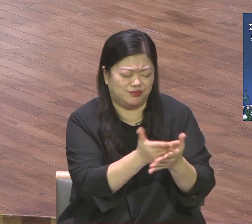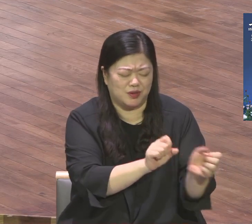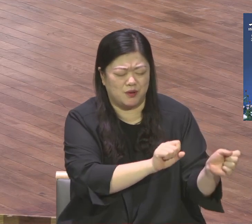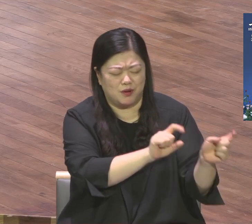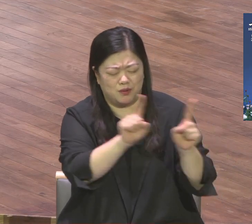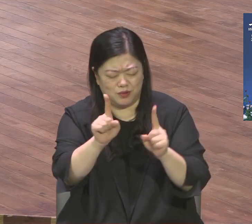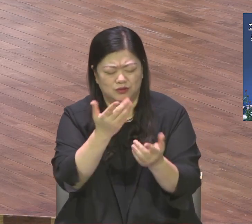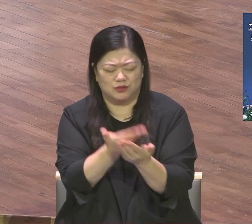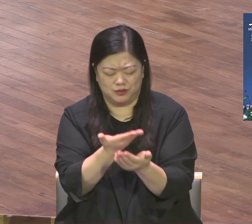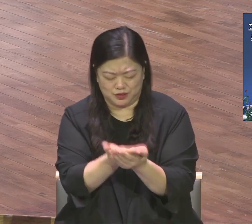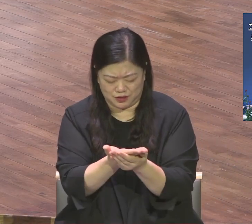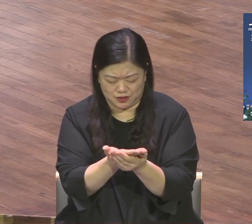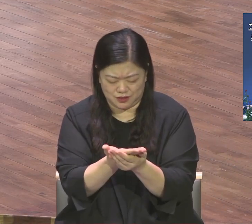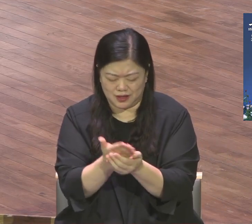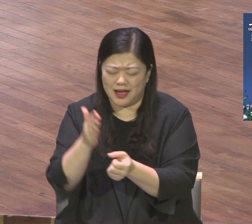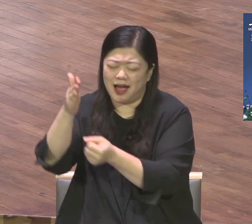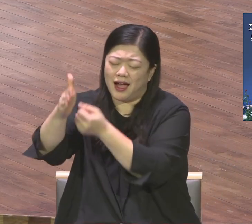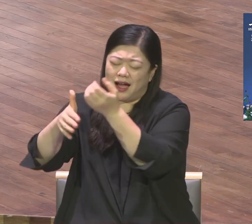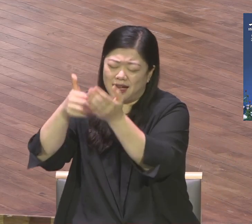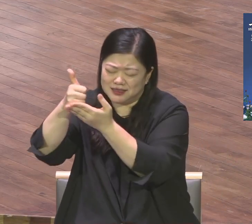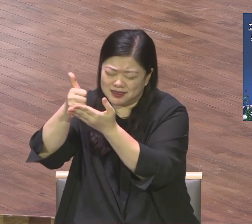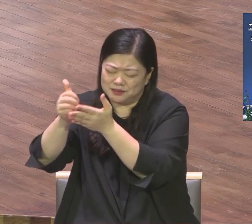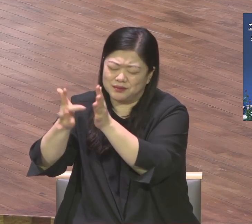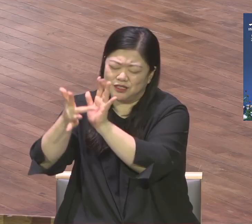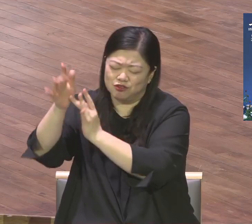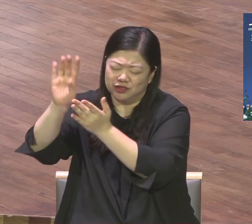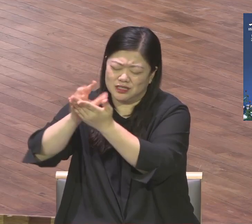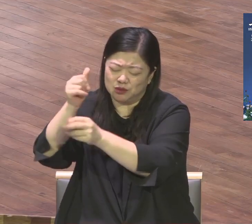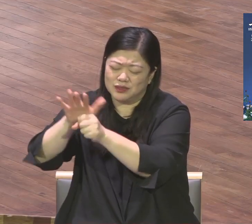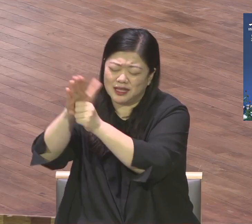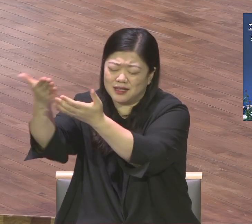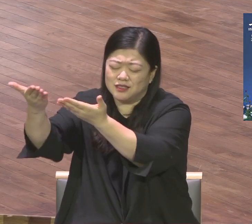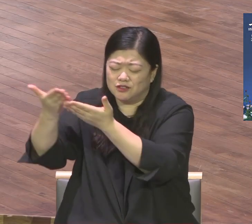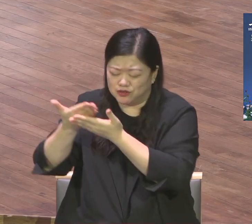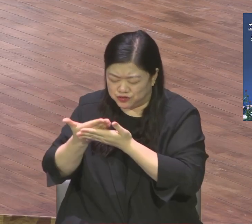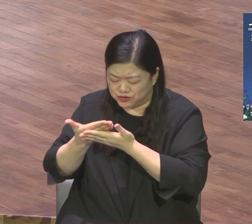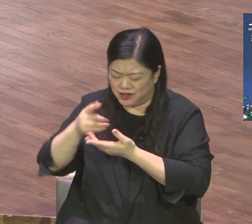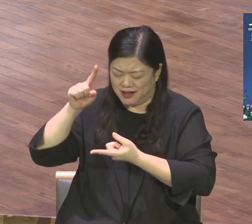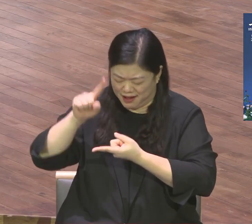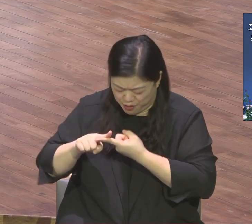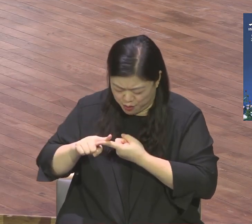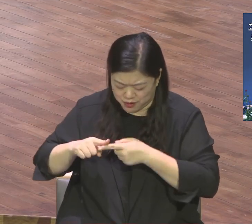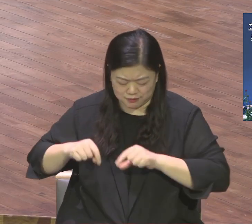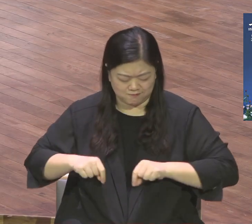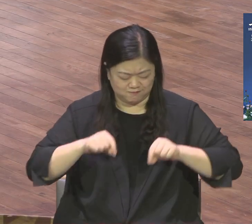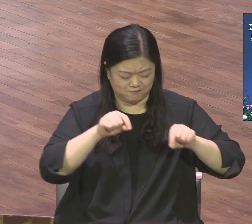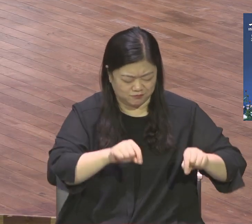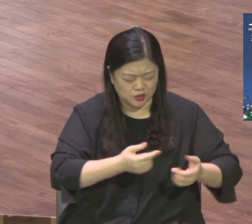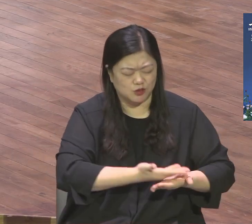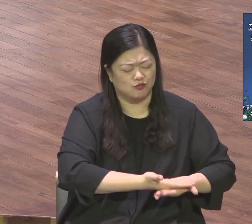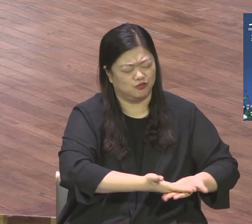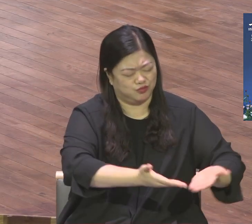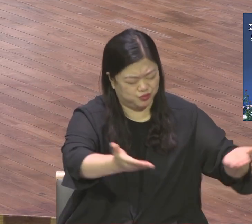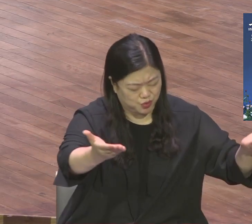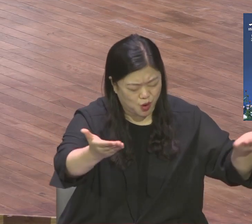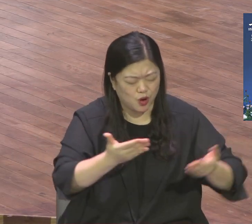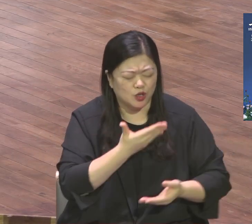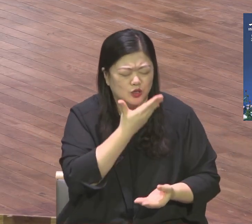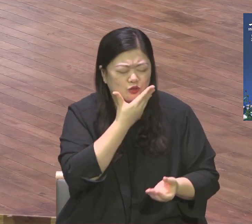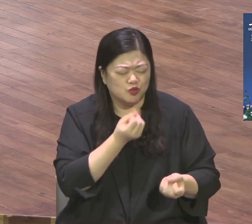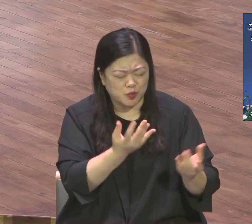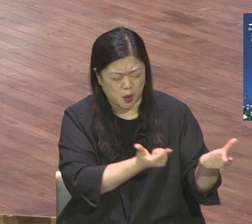하나님과 그리스도 예수 안에 있는 그 사랑으로 모든 사람들을 사랑하며 하나님께 주시는 축복을